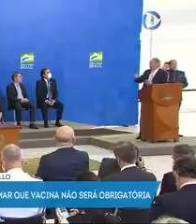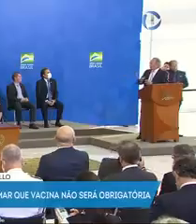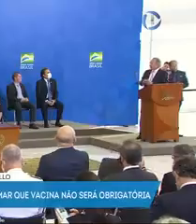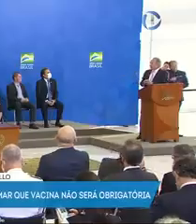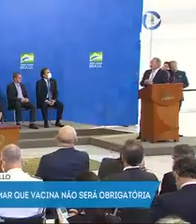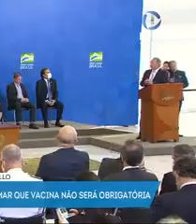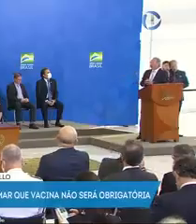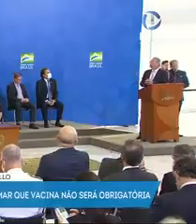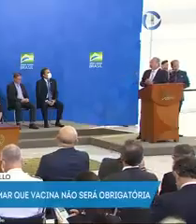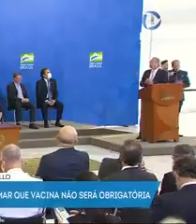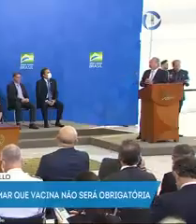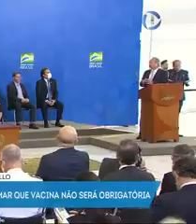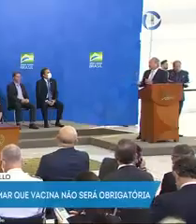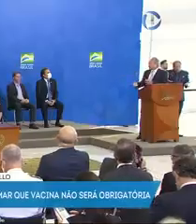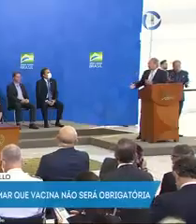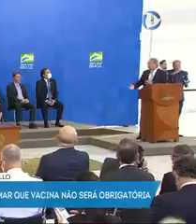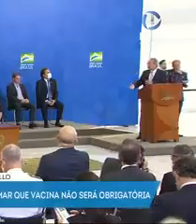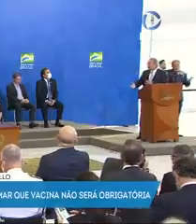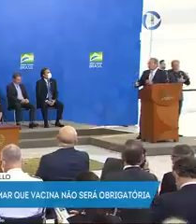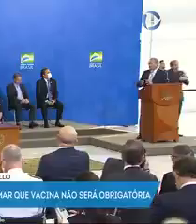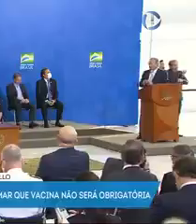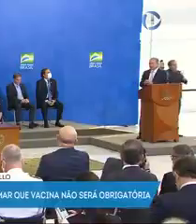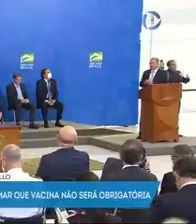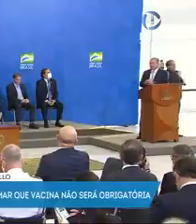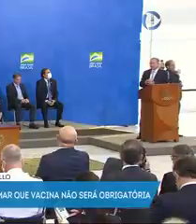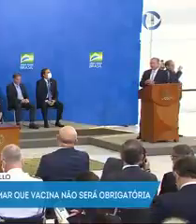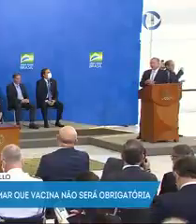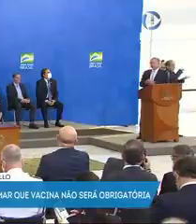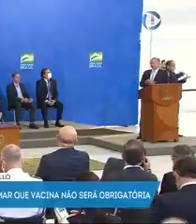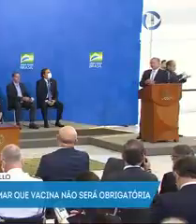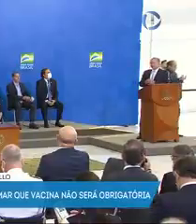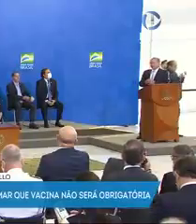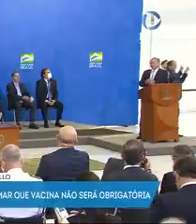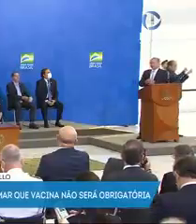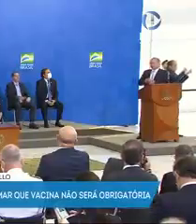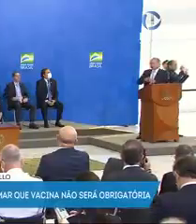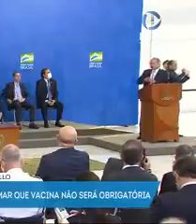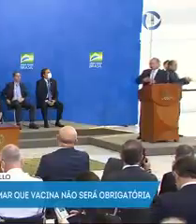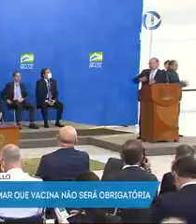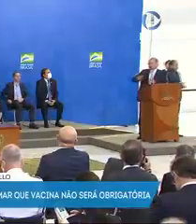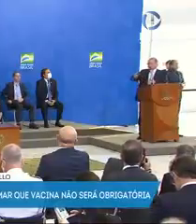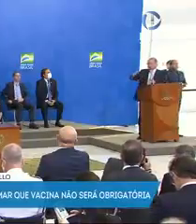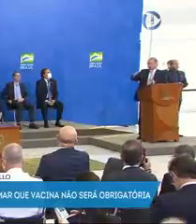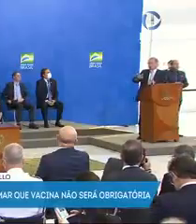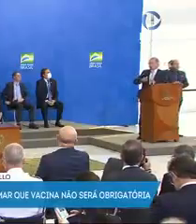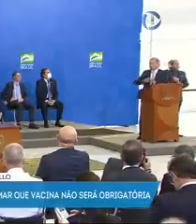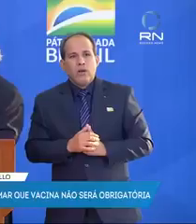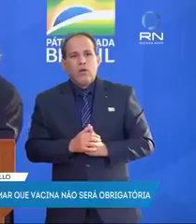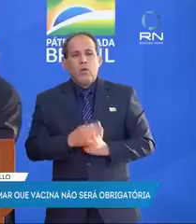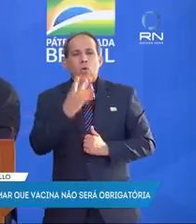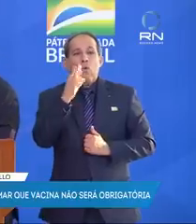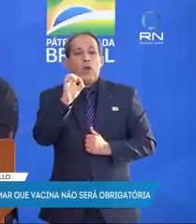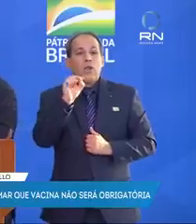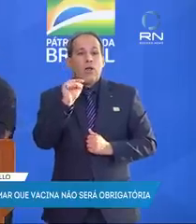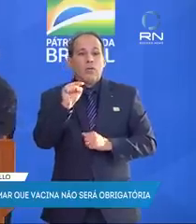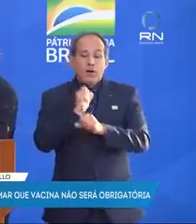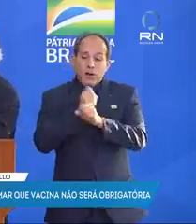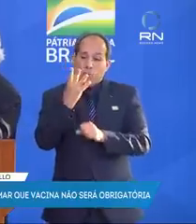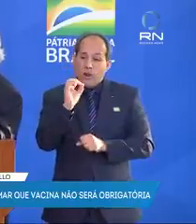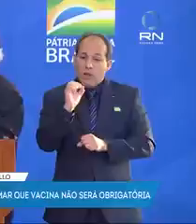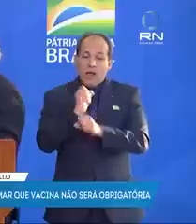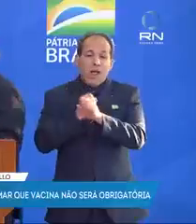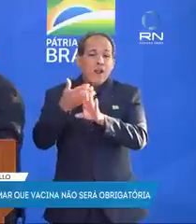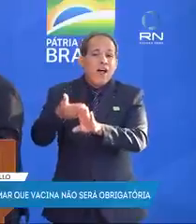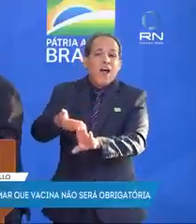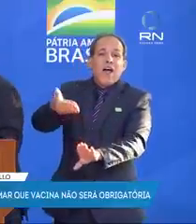será simplificado o E-Social, um programa usado para formalizar as informações trabalhistas. Paulo Guedes comemorou